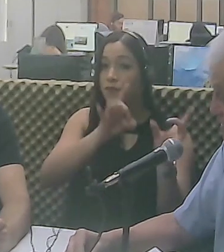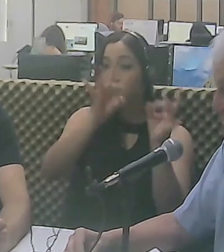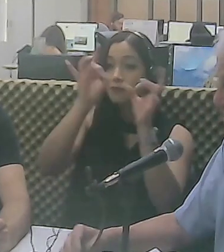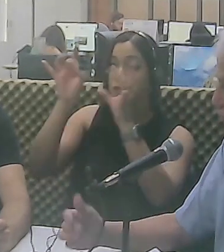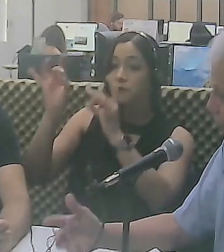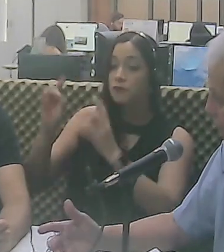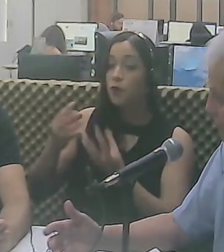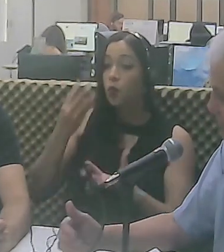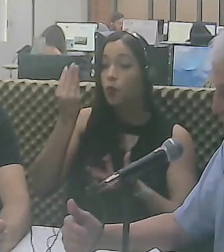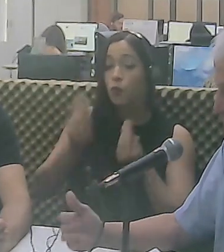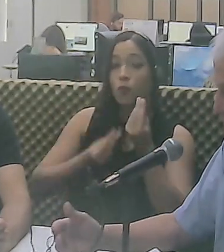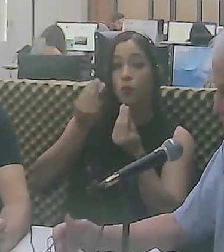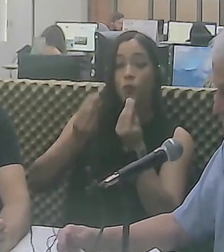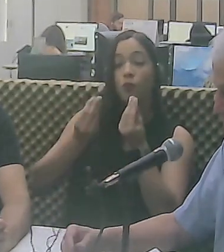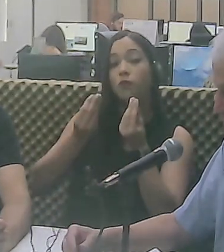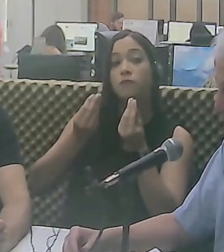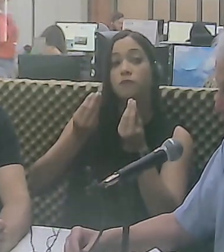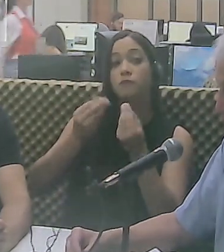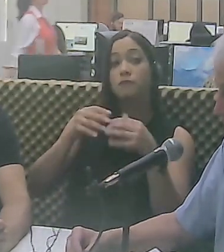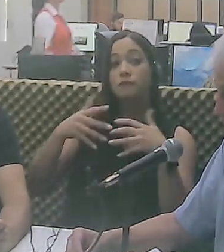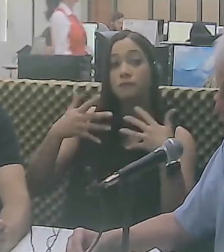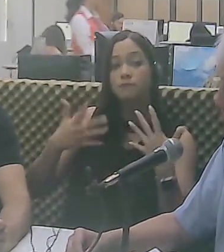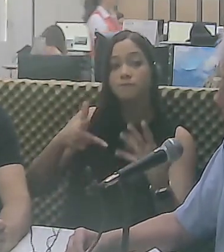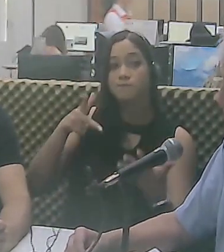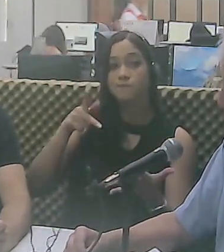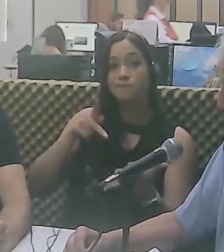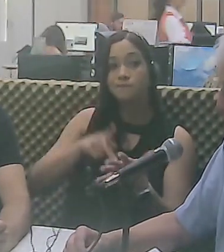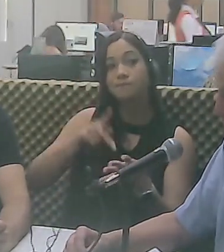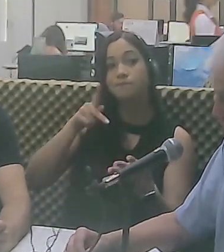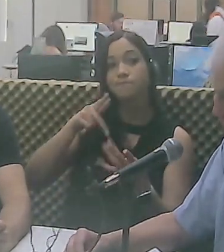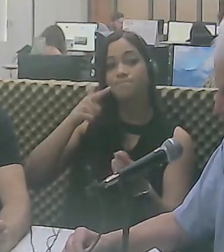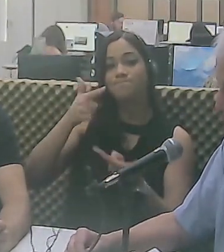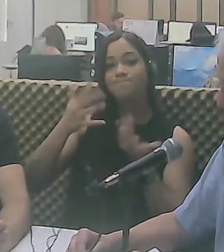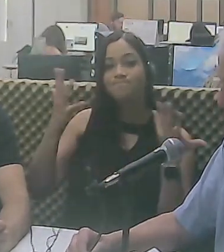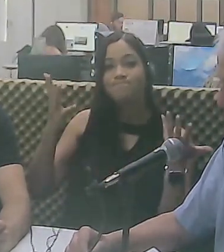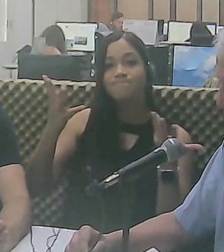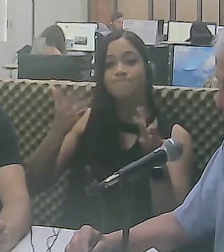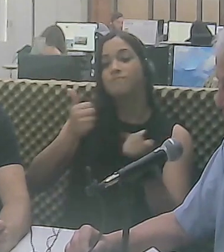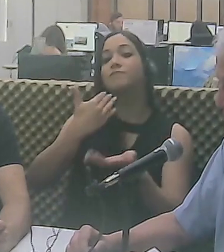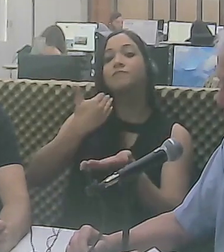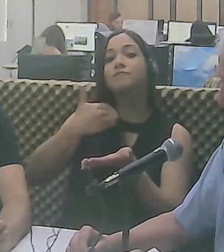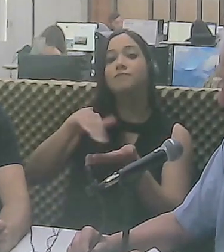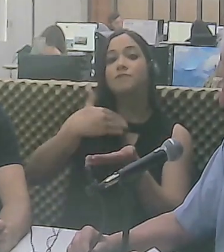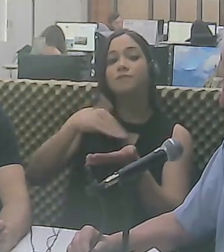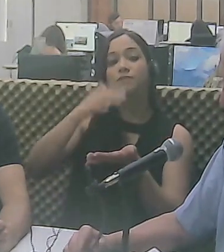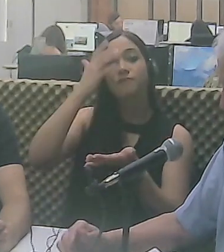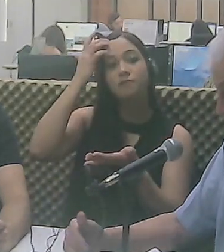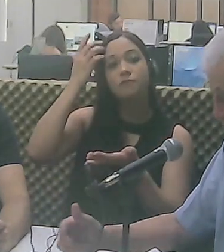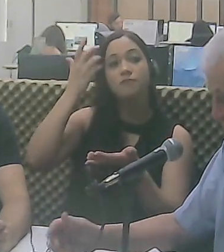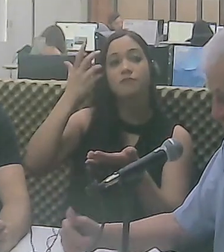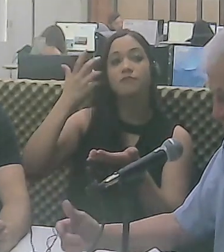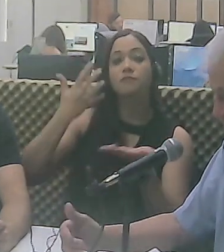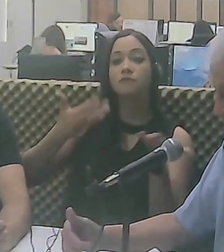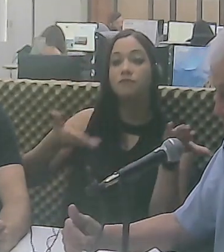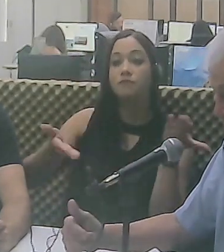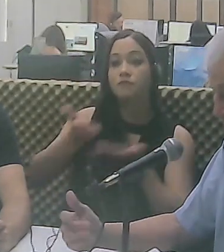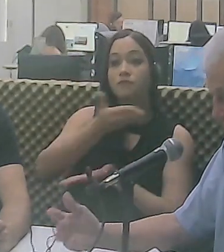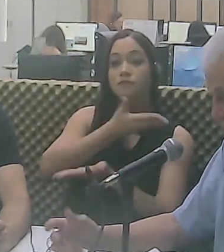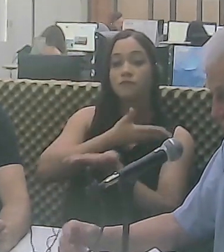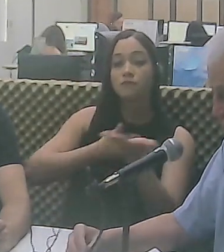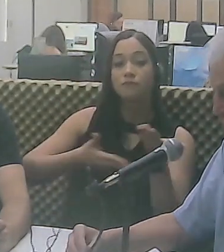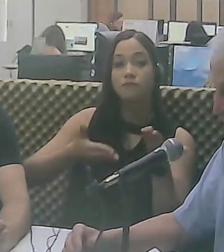vendido de que forma que estava sendo vendido Então realmente foi um trabalho bonito que a secretaria é envolvidas aí